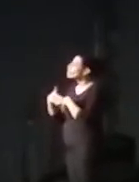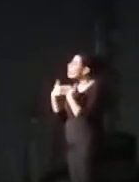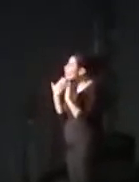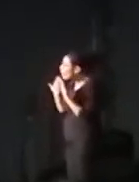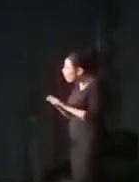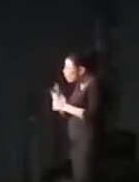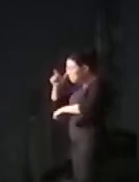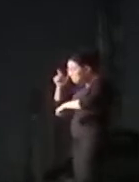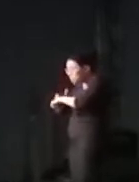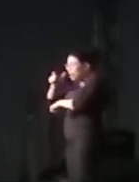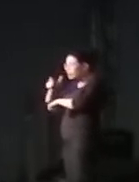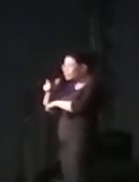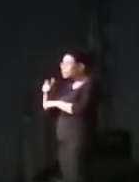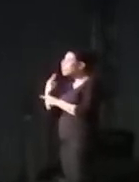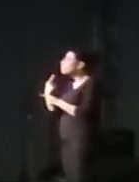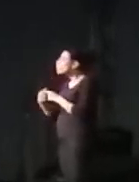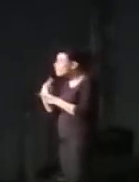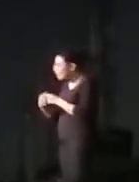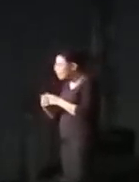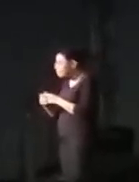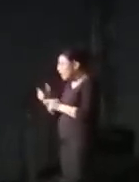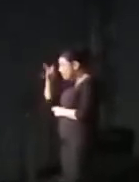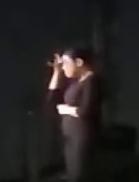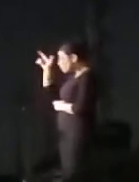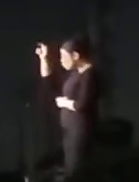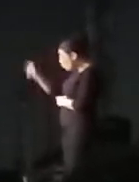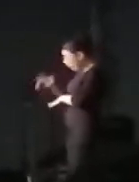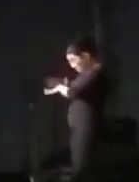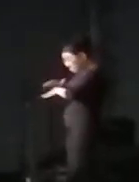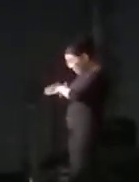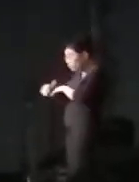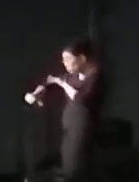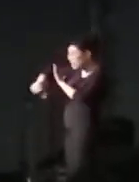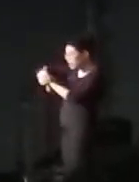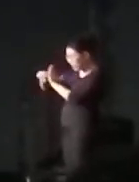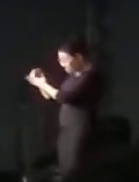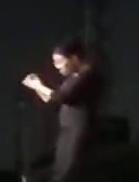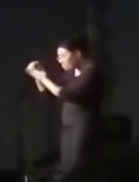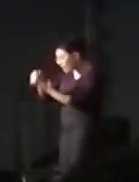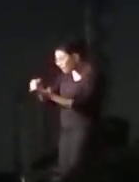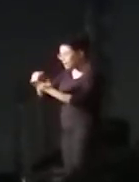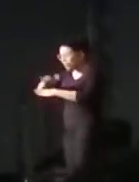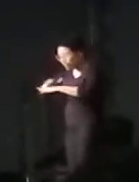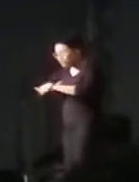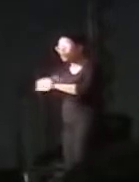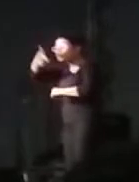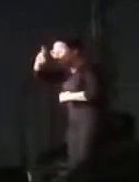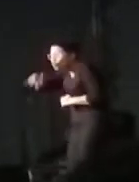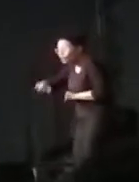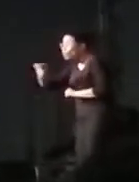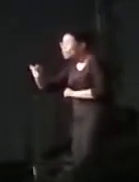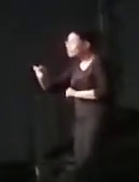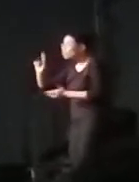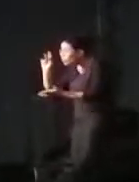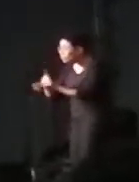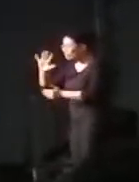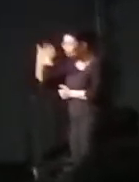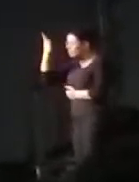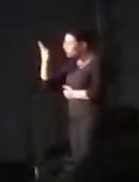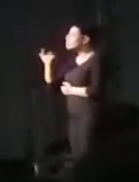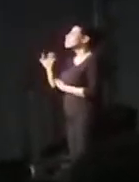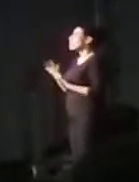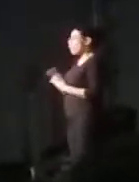uma hora que o assassino está presente. Porque eles levam o assassino para reproduzir o que aconteceu ali. É uma hora